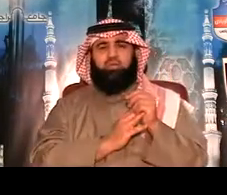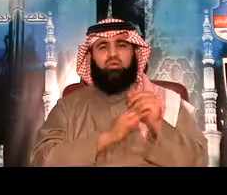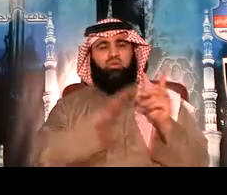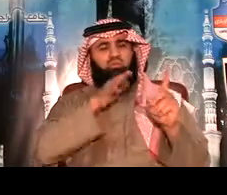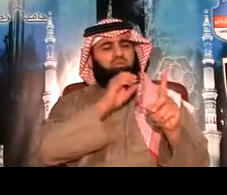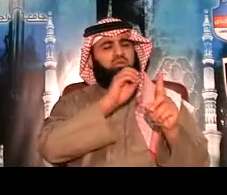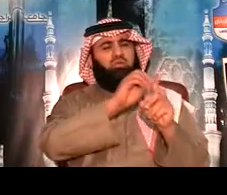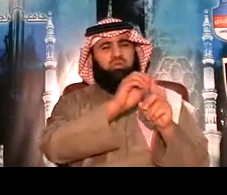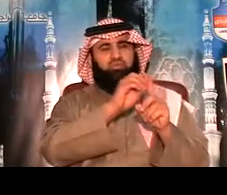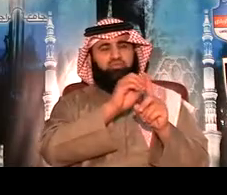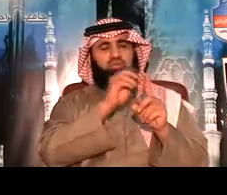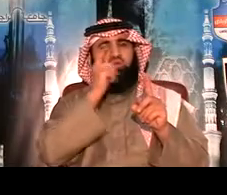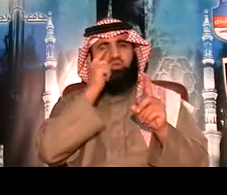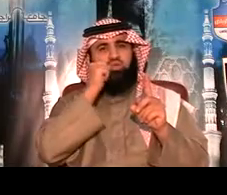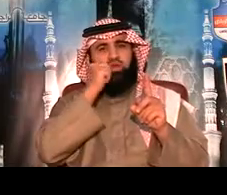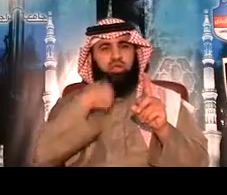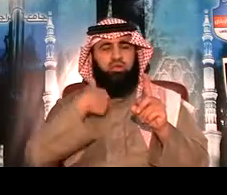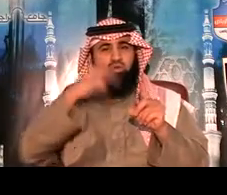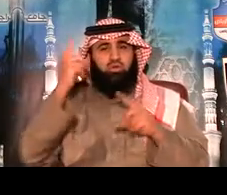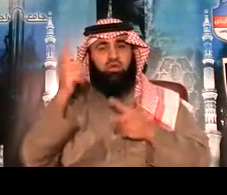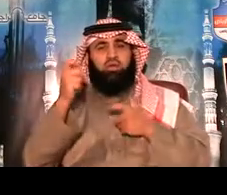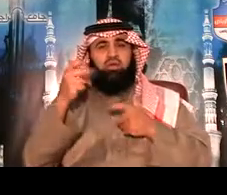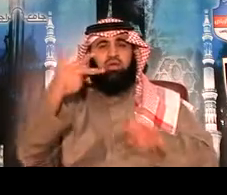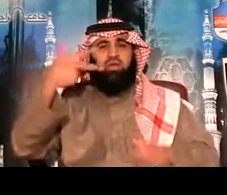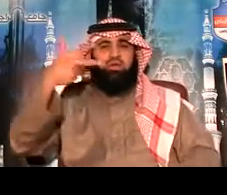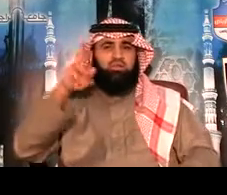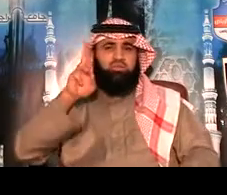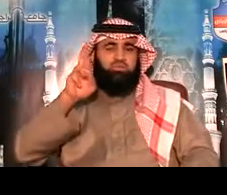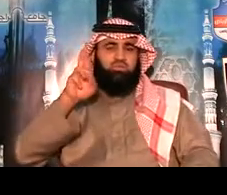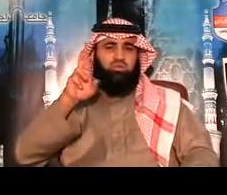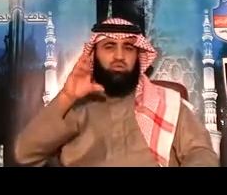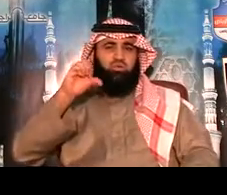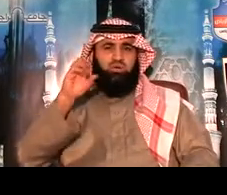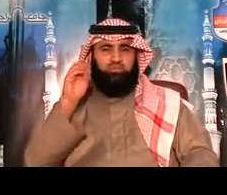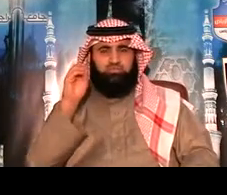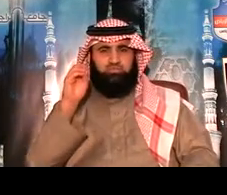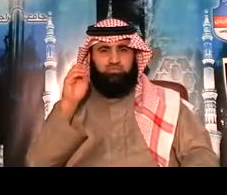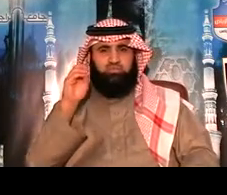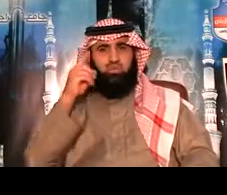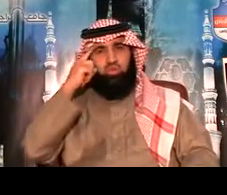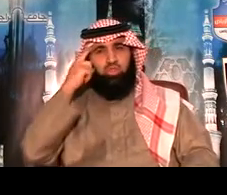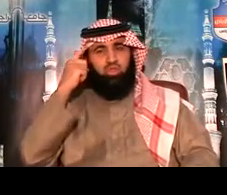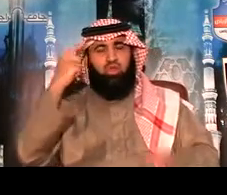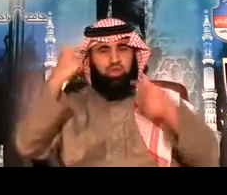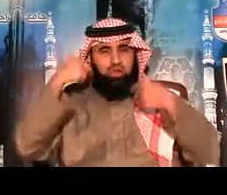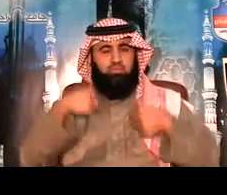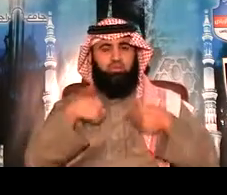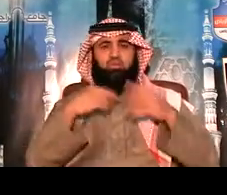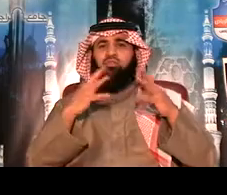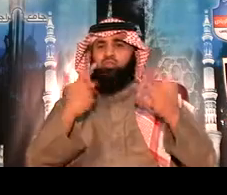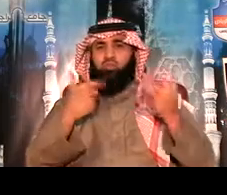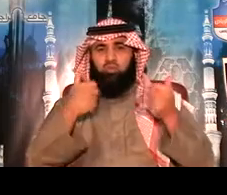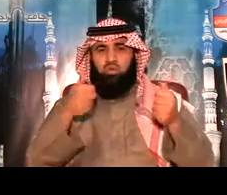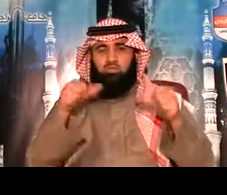أرأيت رجلا غزا يلتمس الأجر والذكر، ما له؟ قال رسول الله صلى الله عليه وسلم: